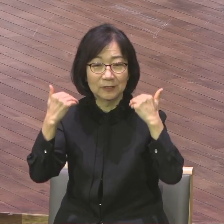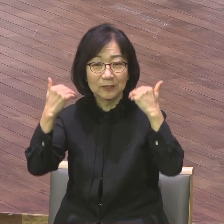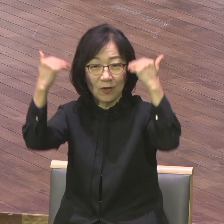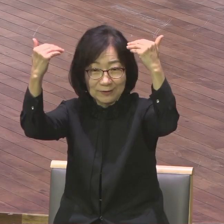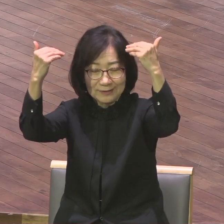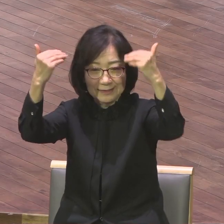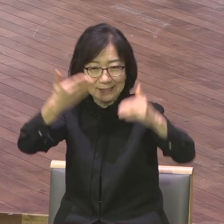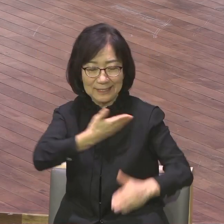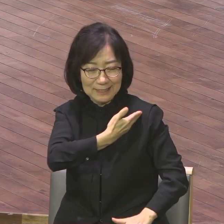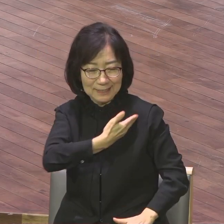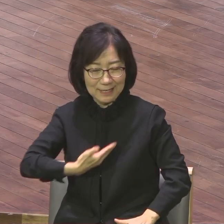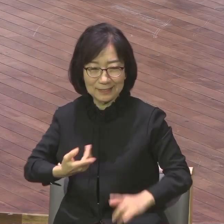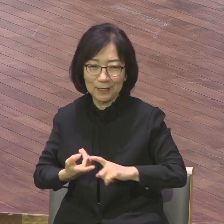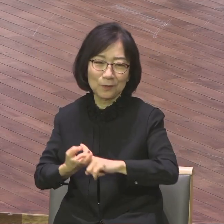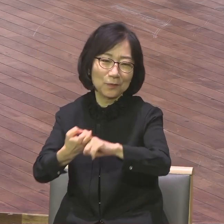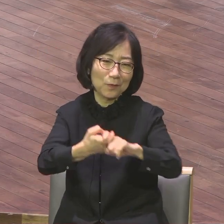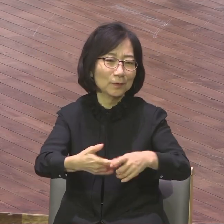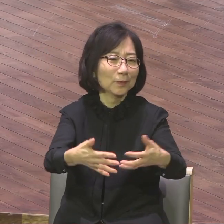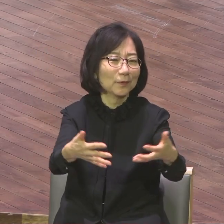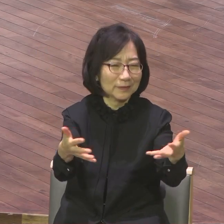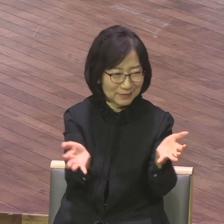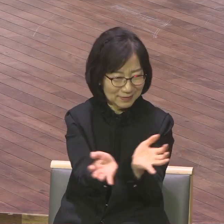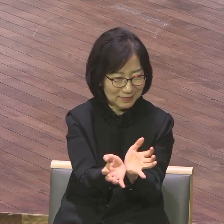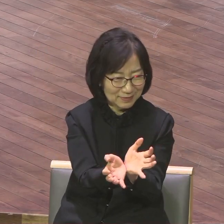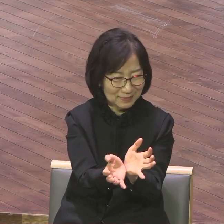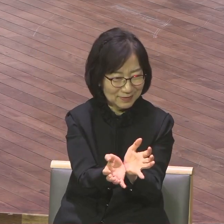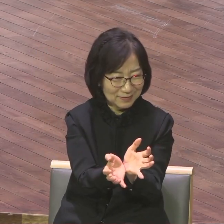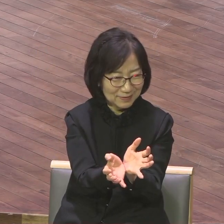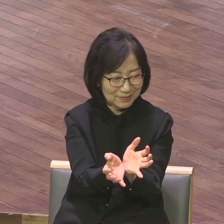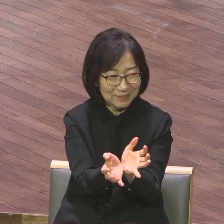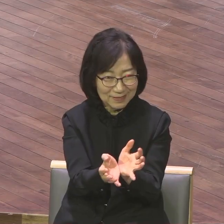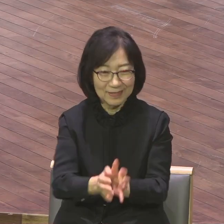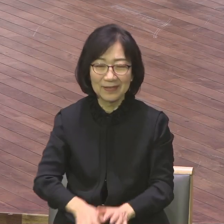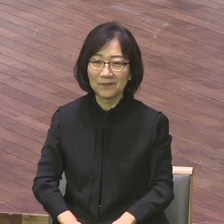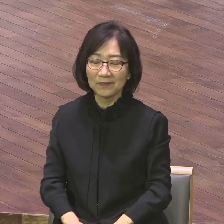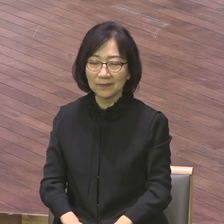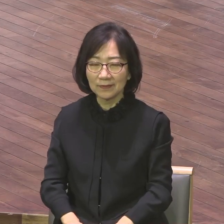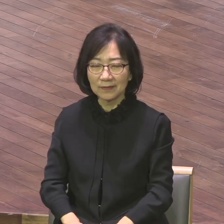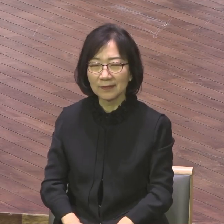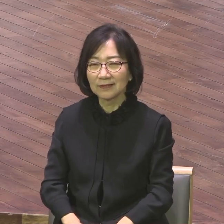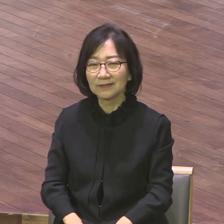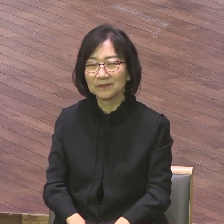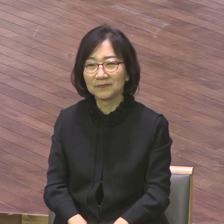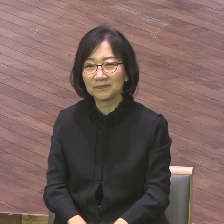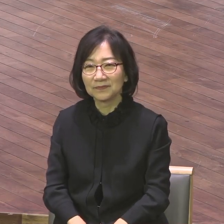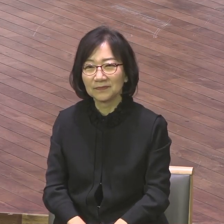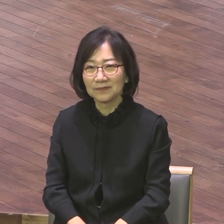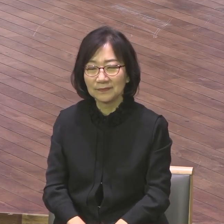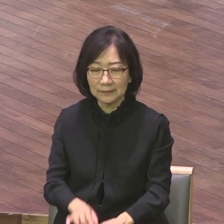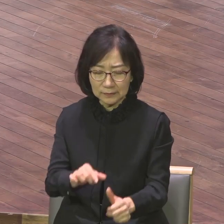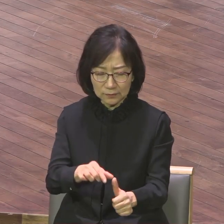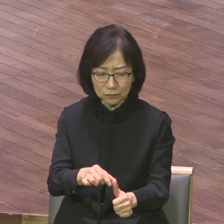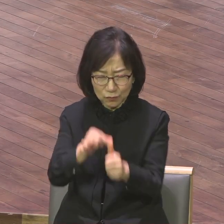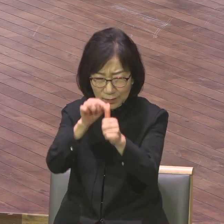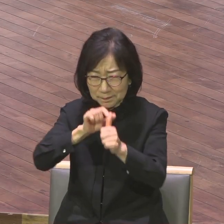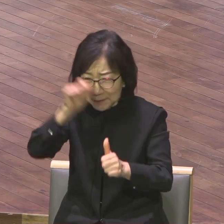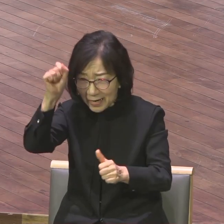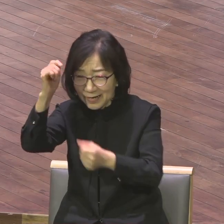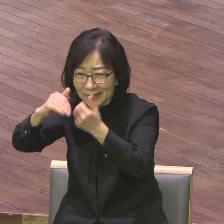제자 공동체가 되어야 한다. 사실 구원받은 하나님의 자녀의